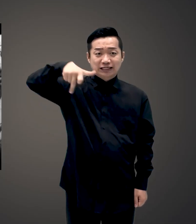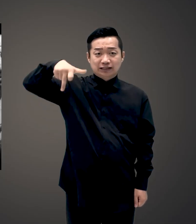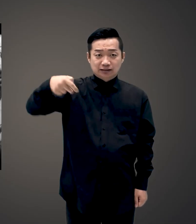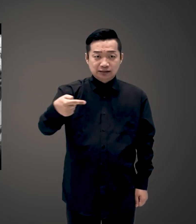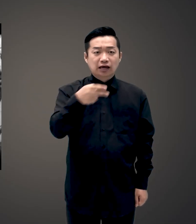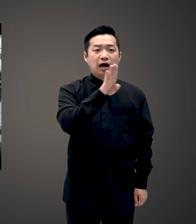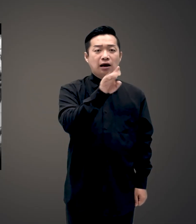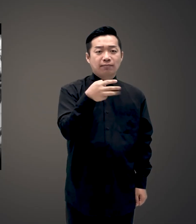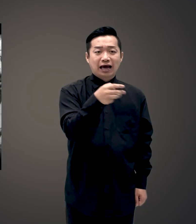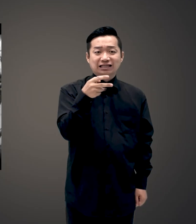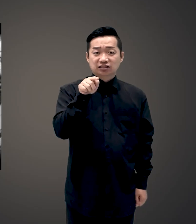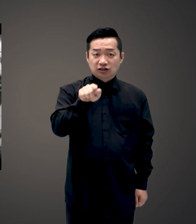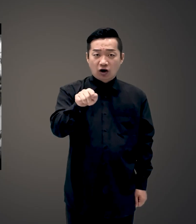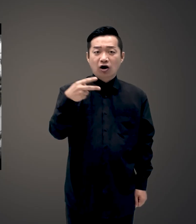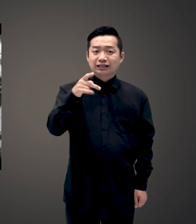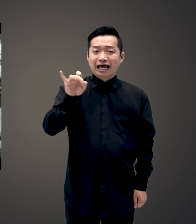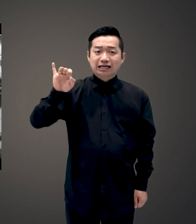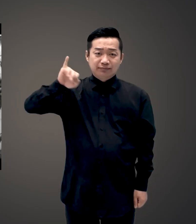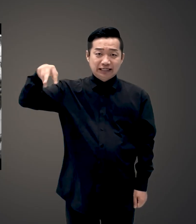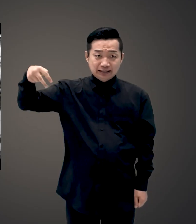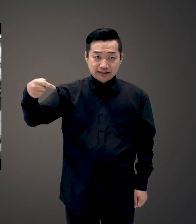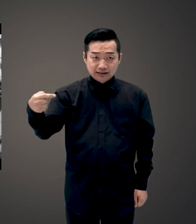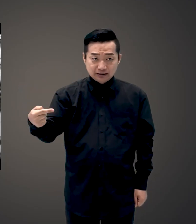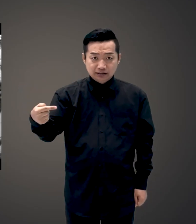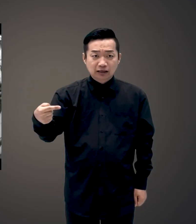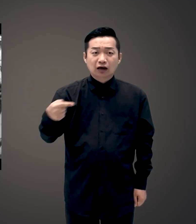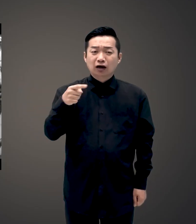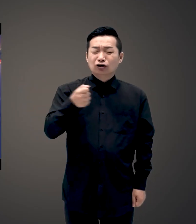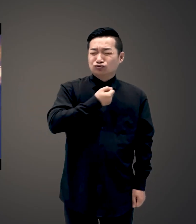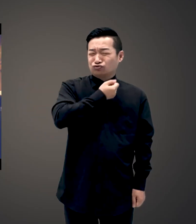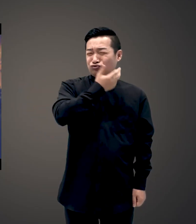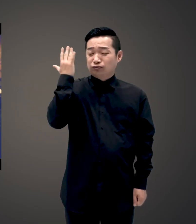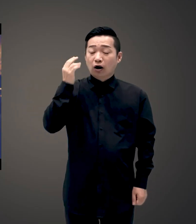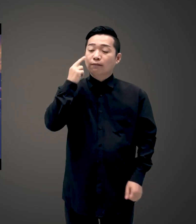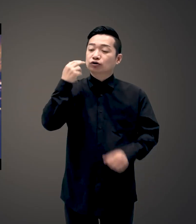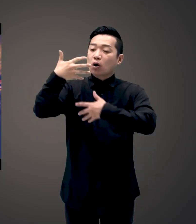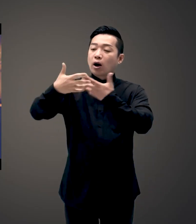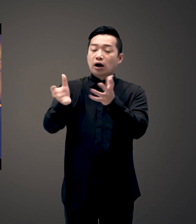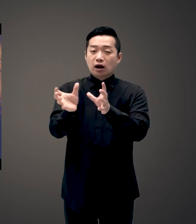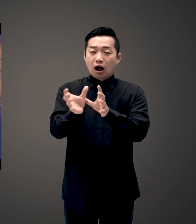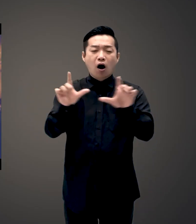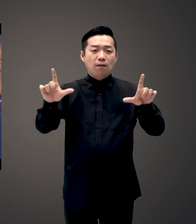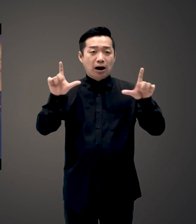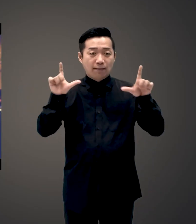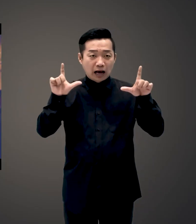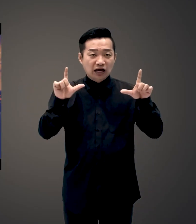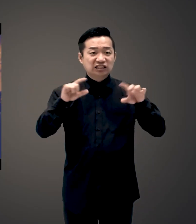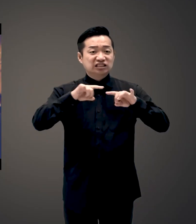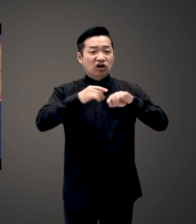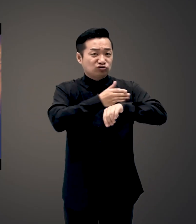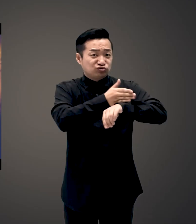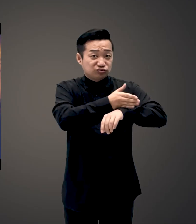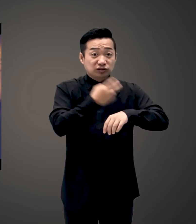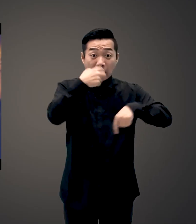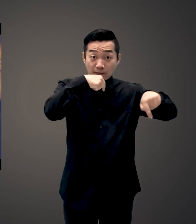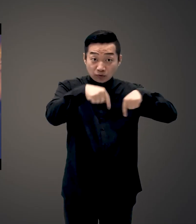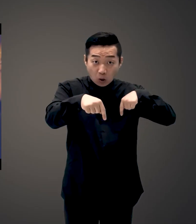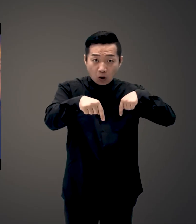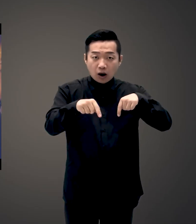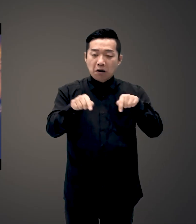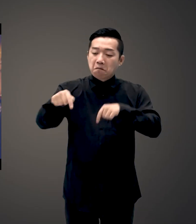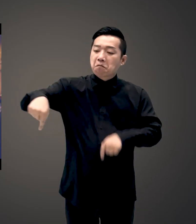예전에는 식물 가꾸기가 연령이 높을수록 가지기 쉬운 취미였다는 선입견이 있었는데요. 최근에는 반려식물이라는